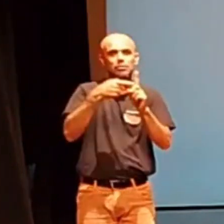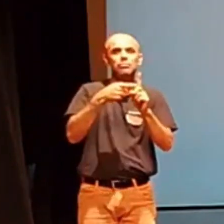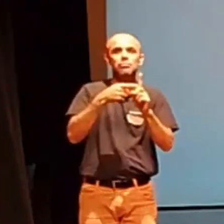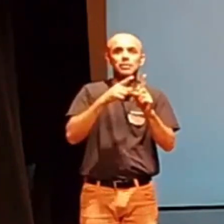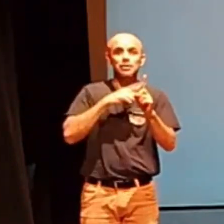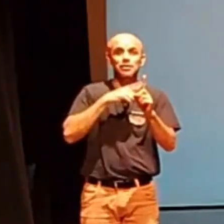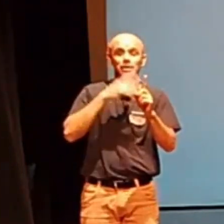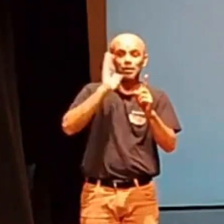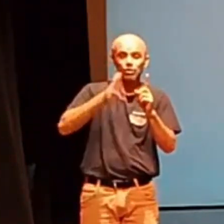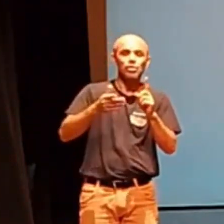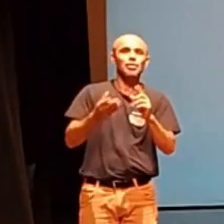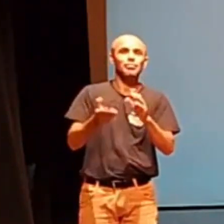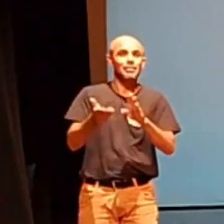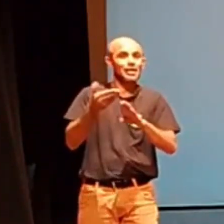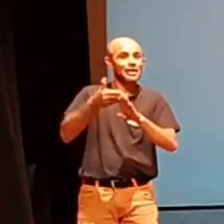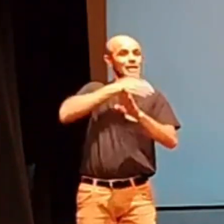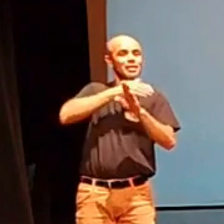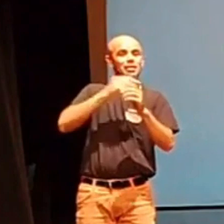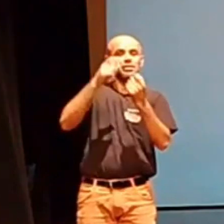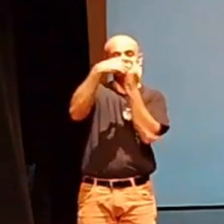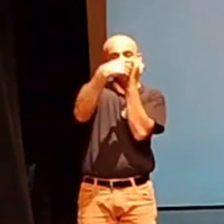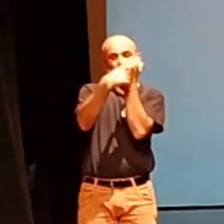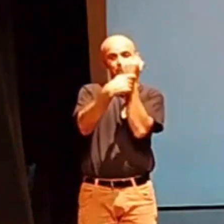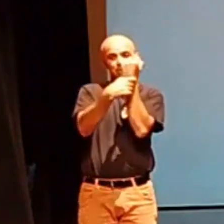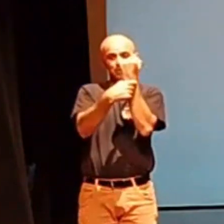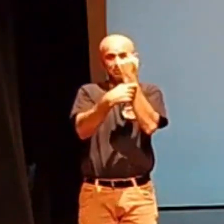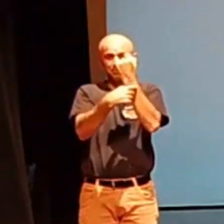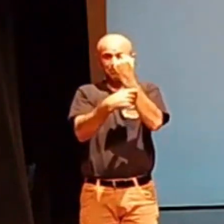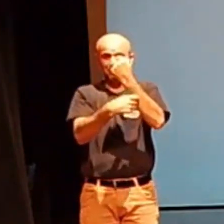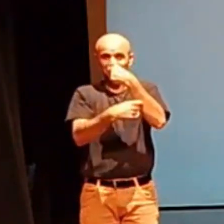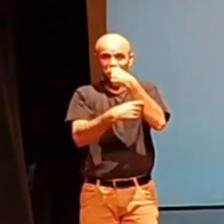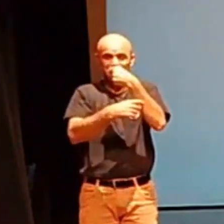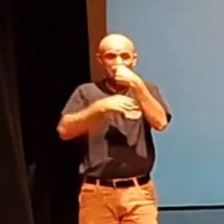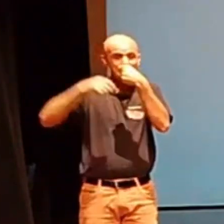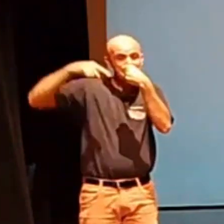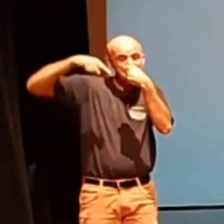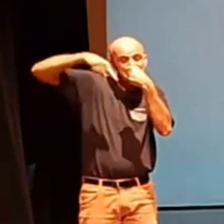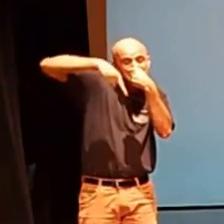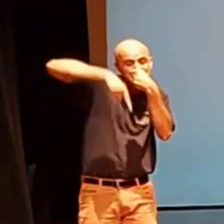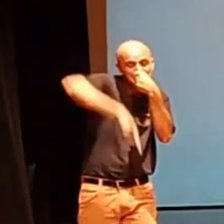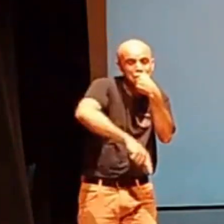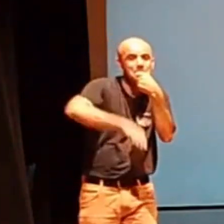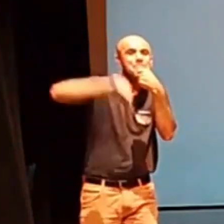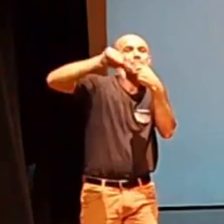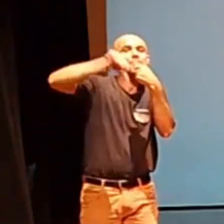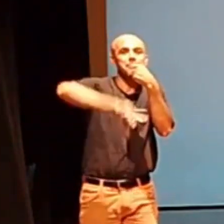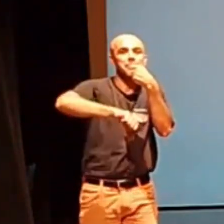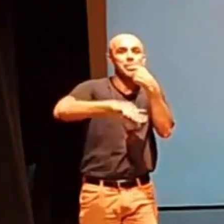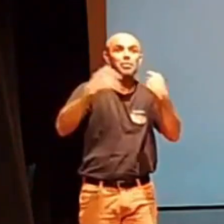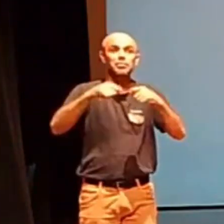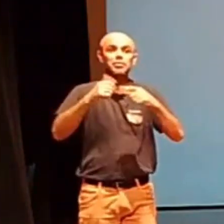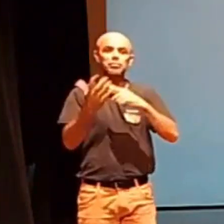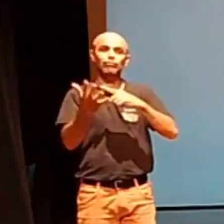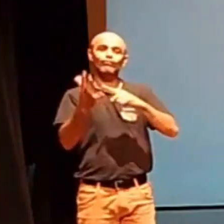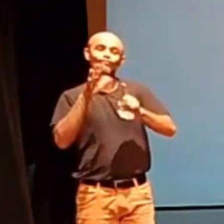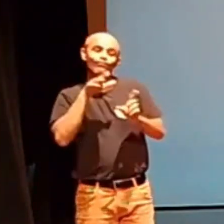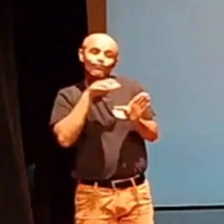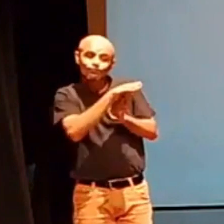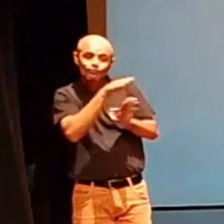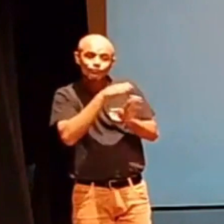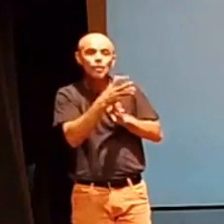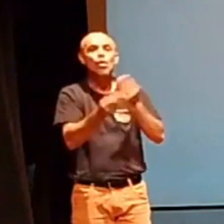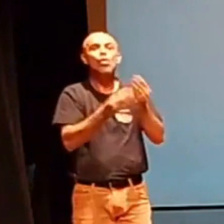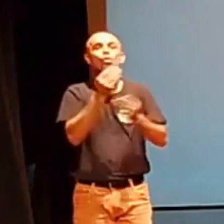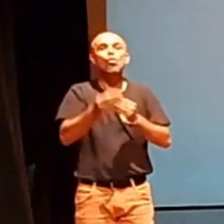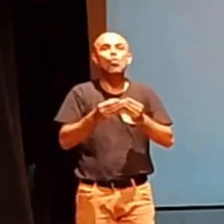possuem escoliose podem ter a escoliose agravada durante a gestação, precisam ser orientadas em relação ao